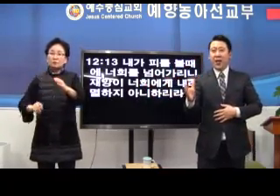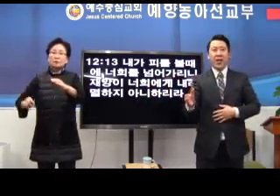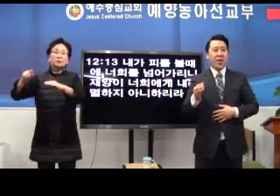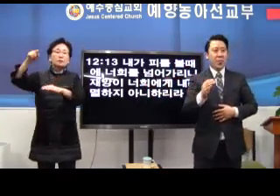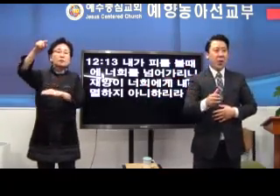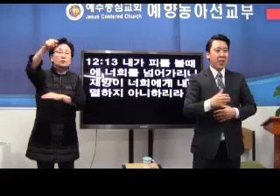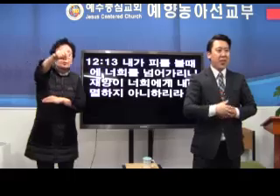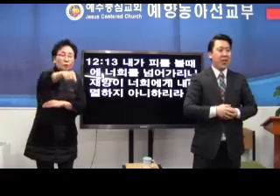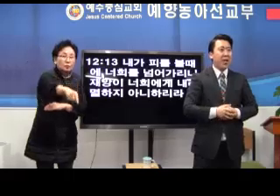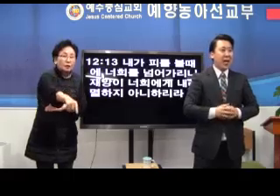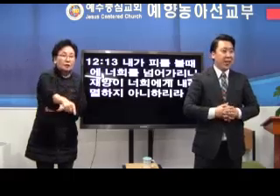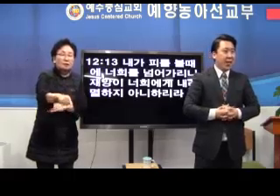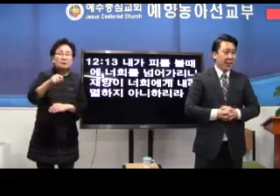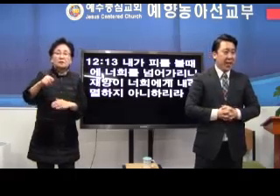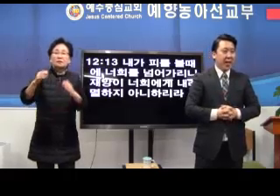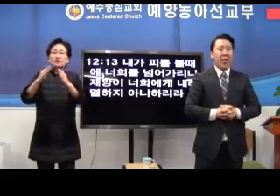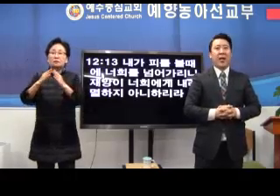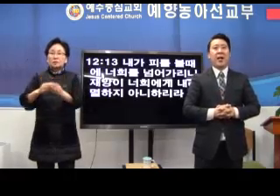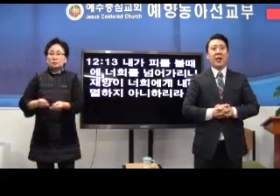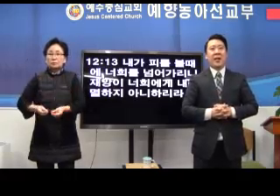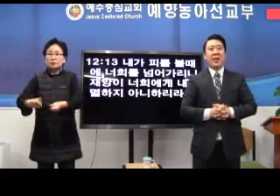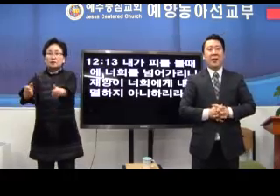내가 멸하지 아니하리라.